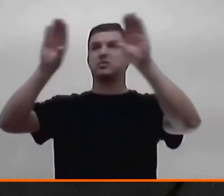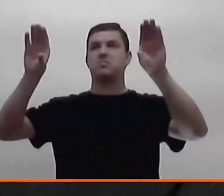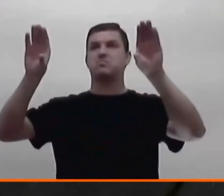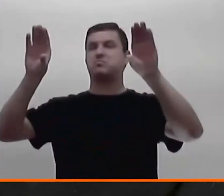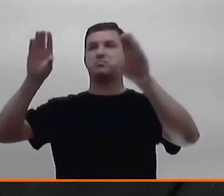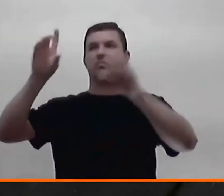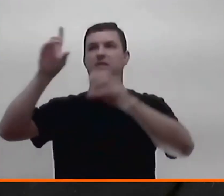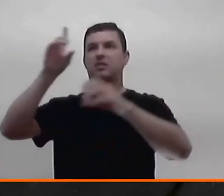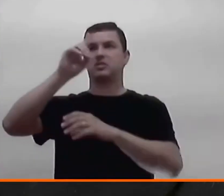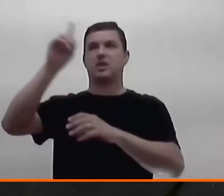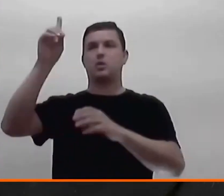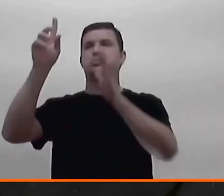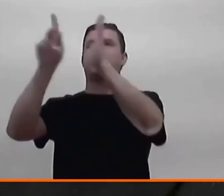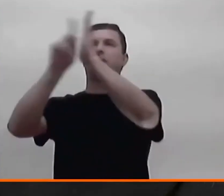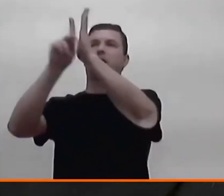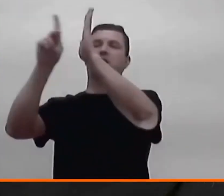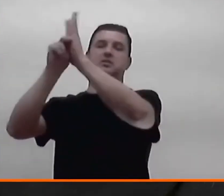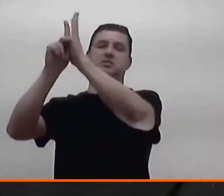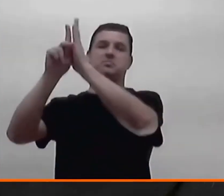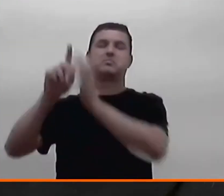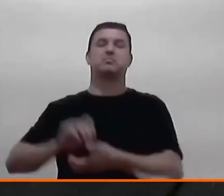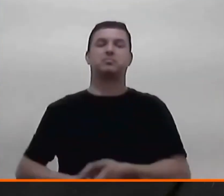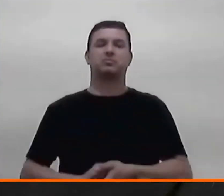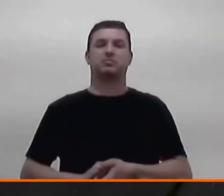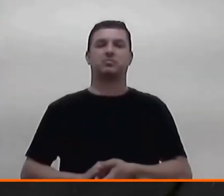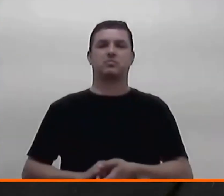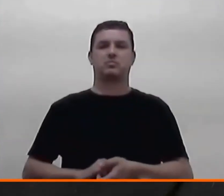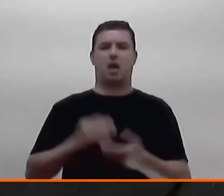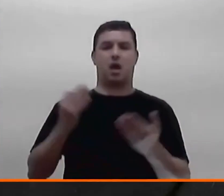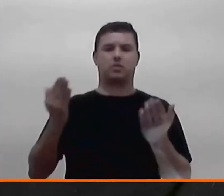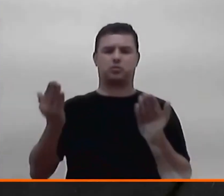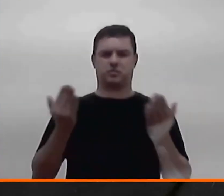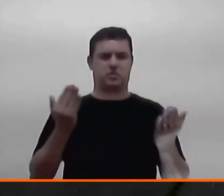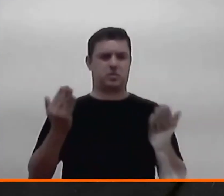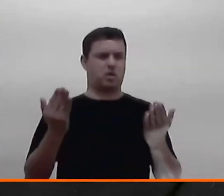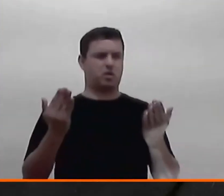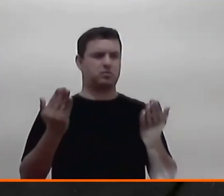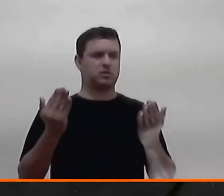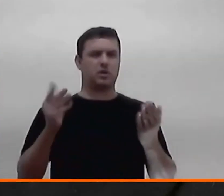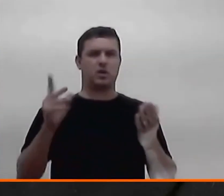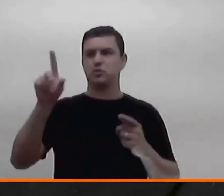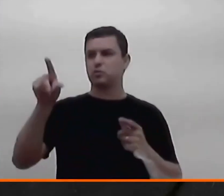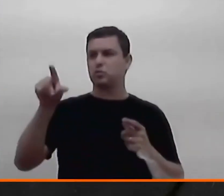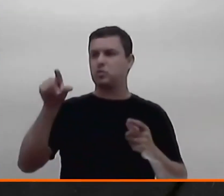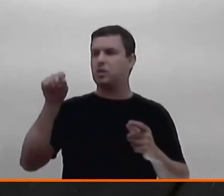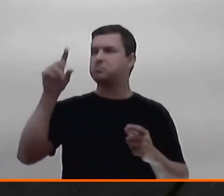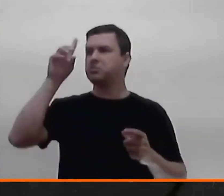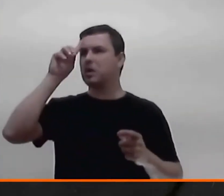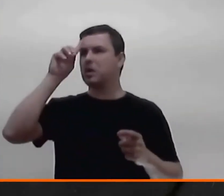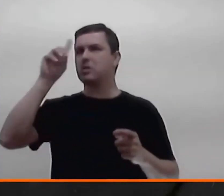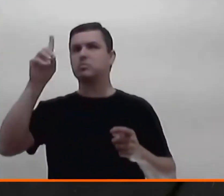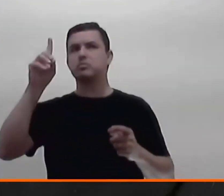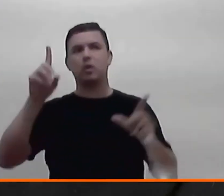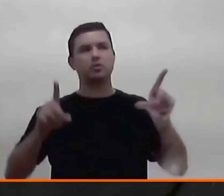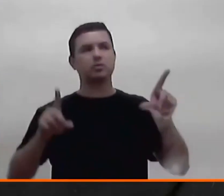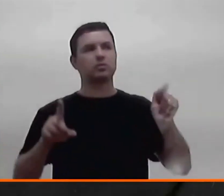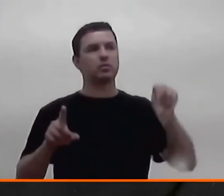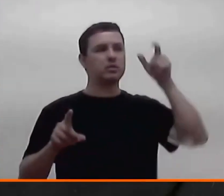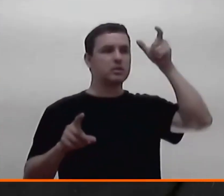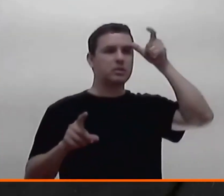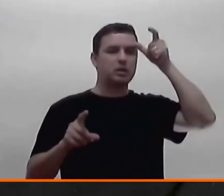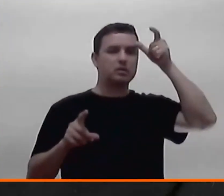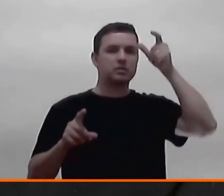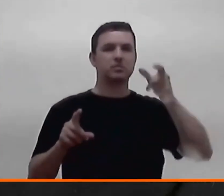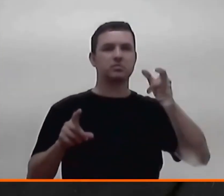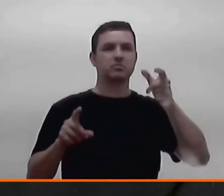Amém? Não duvide mais, vamos estar do lado de Deus. Vamos fazer a sua vontade,